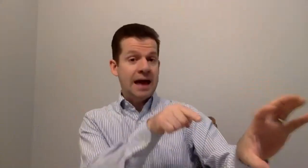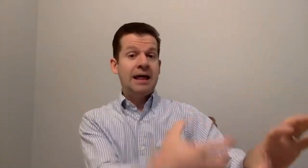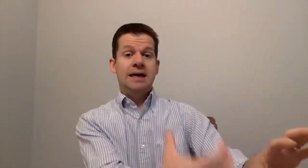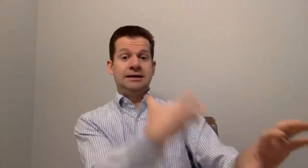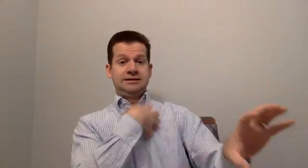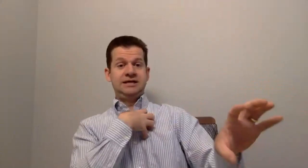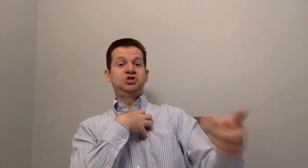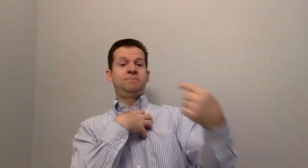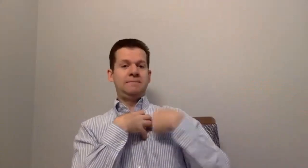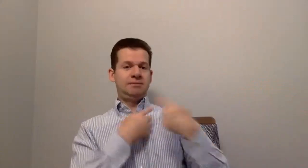ela sente para mim.